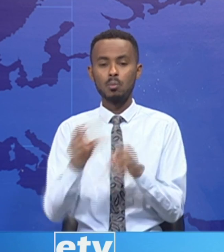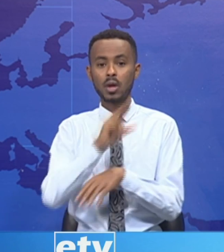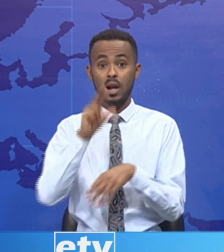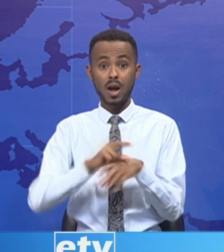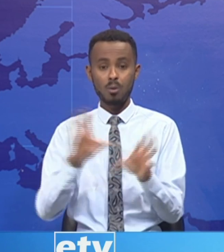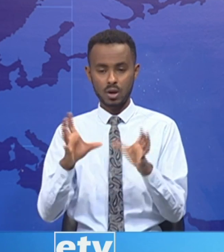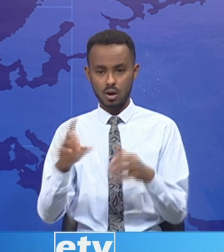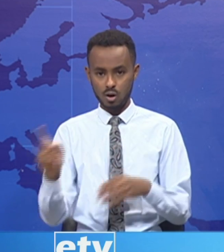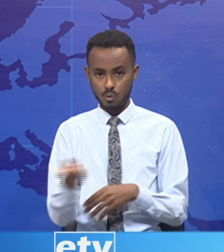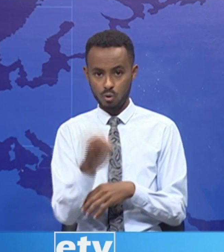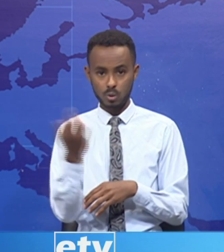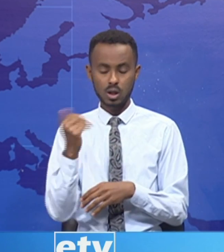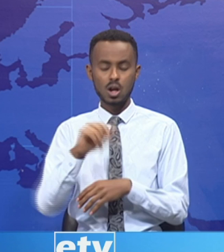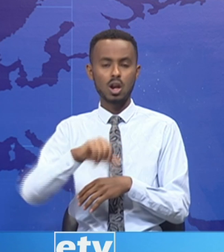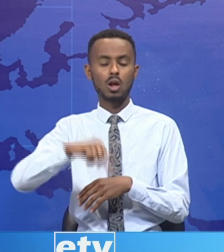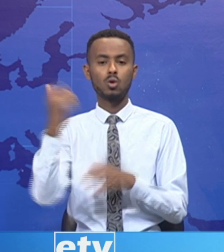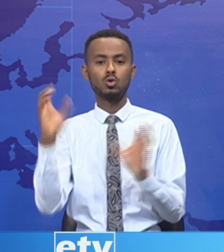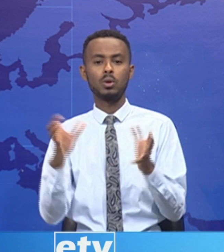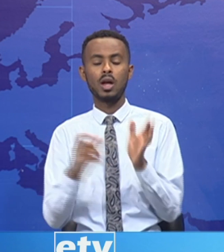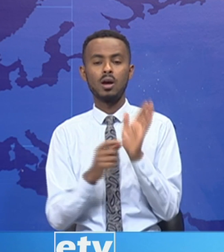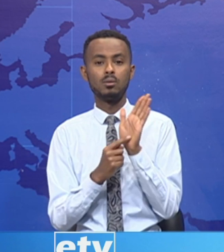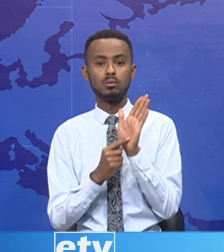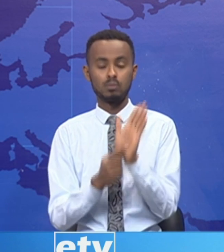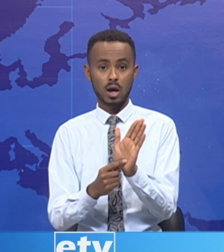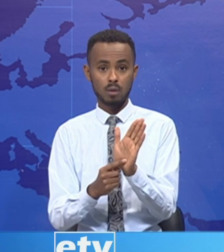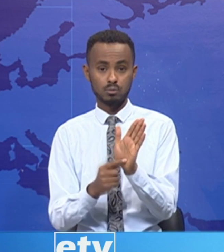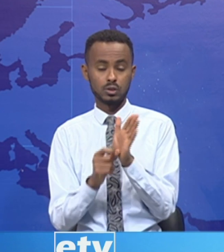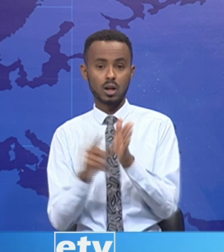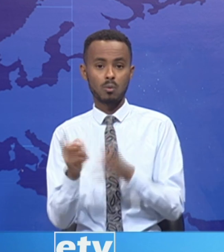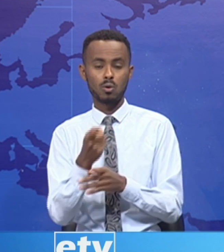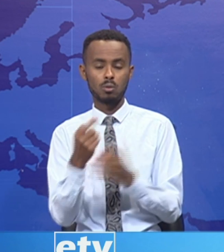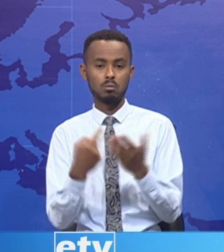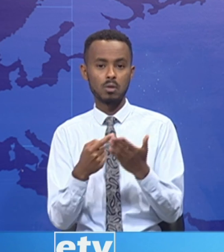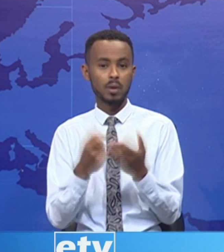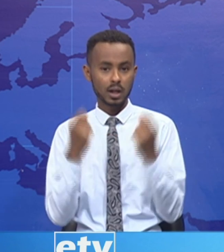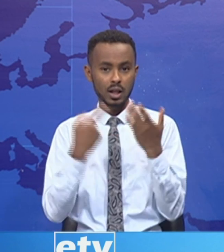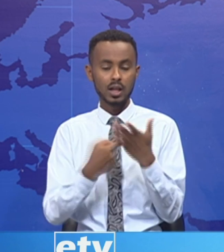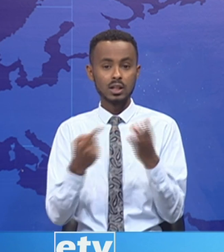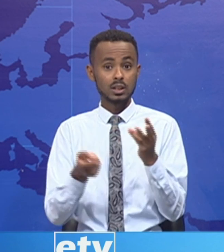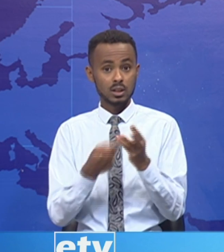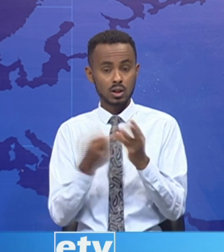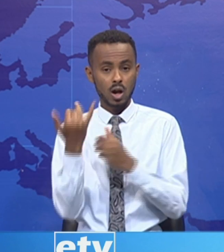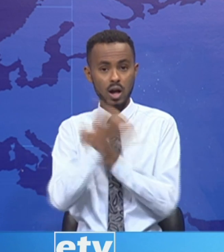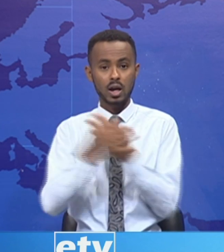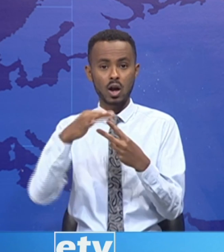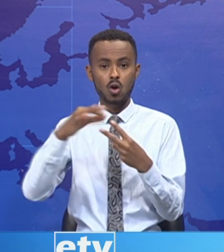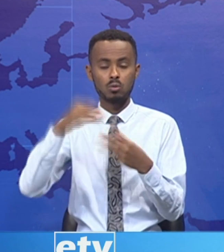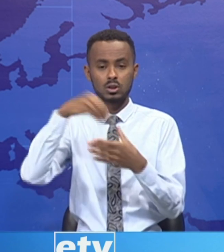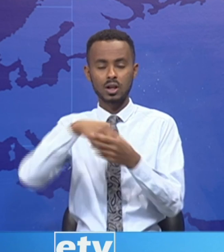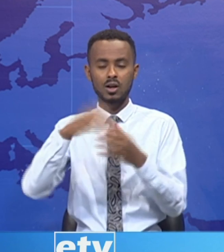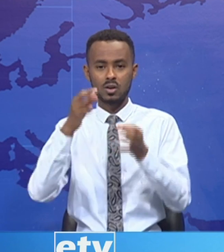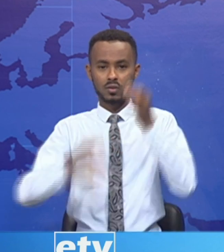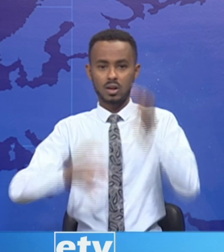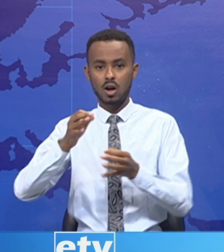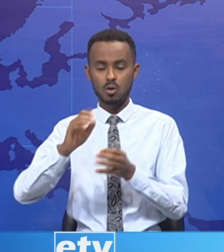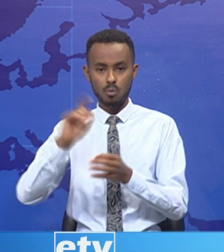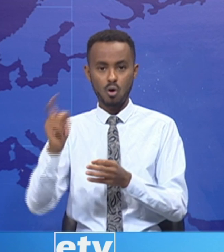እንደመሆኑ ለሌሎቹ ሚዲያዎችም አርአያ የሚሆን በመሆኑ ይህን ስድስተኛውን ሀገራዊ ምርጫ ፍትሐዊ በሆነ